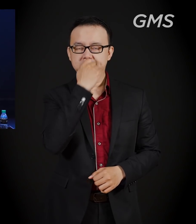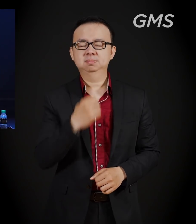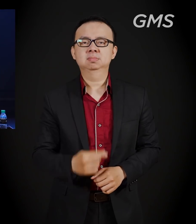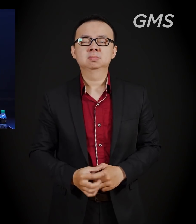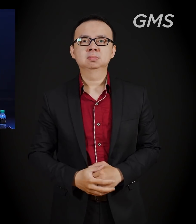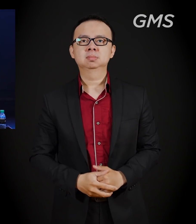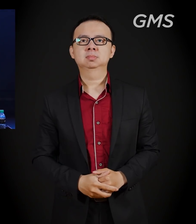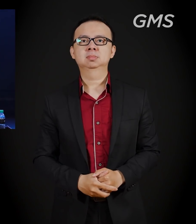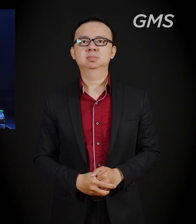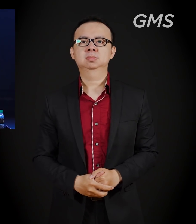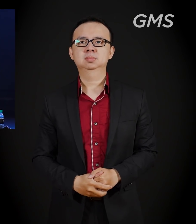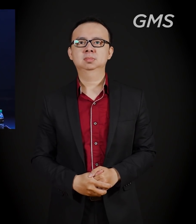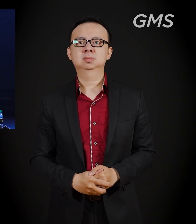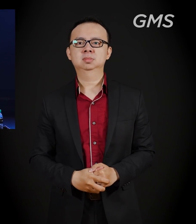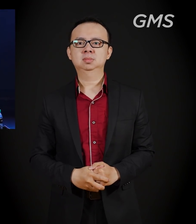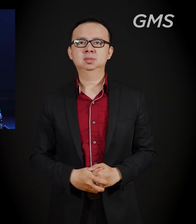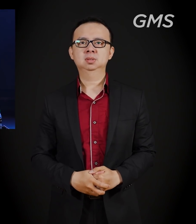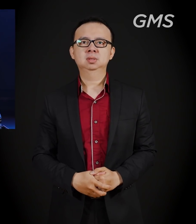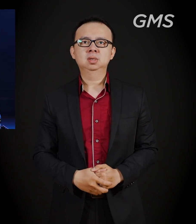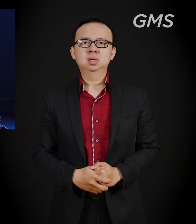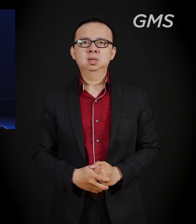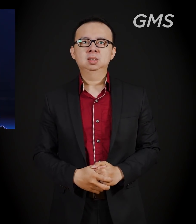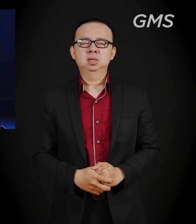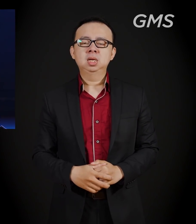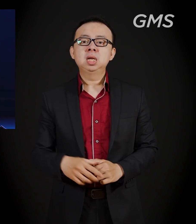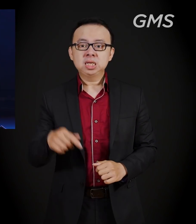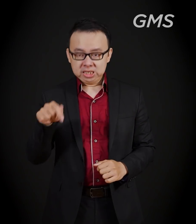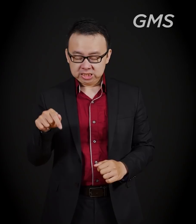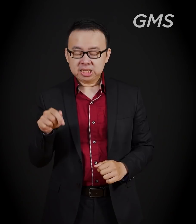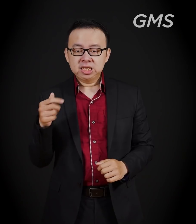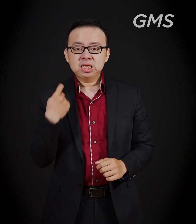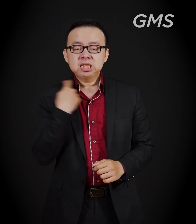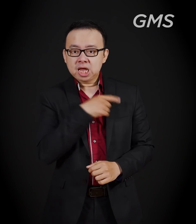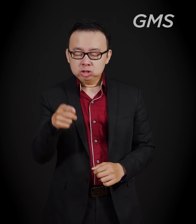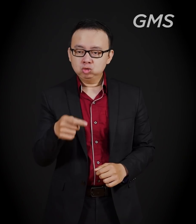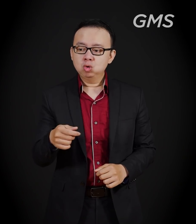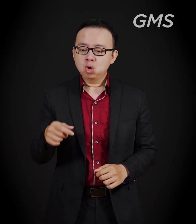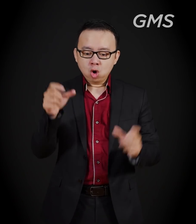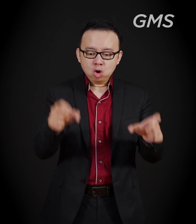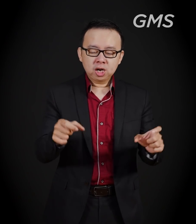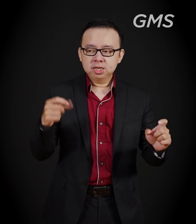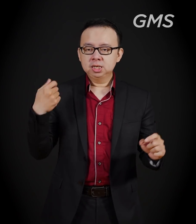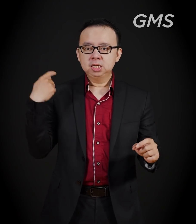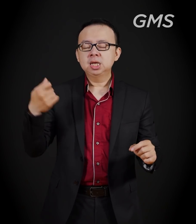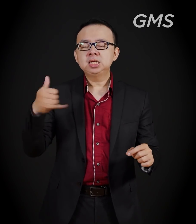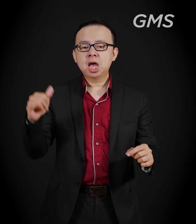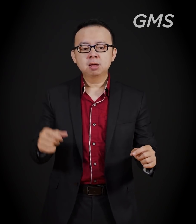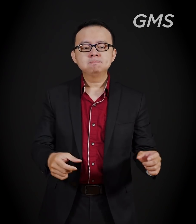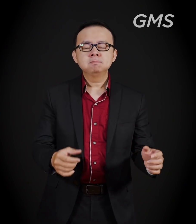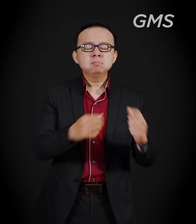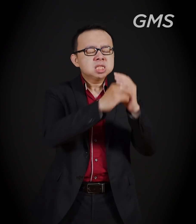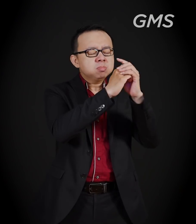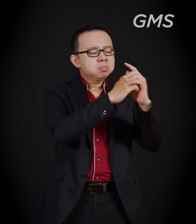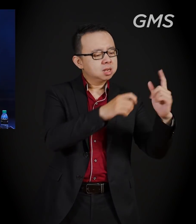we are. Di mana kita berada? Apakah kita bagian yang menyembah atau kita bagian yang ragu-ragu? Doa saya yang